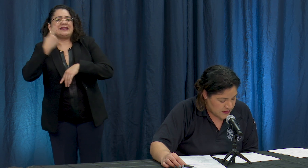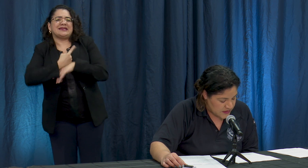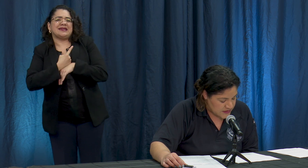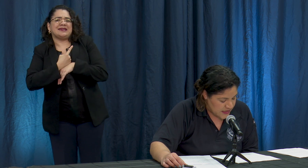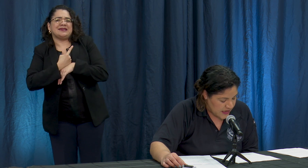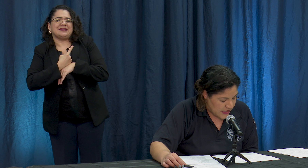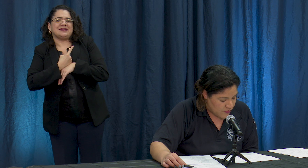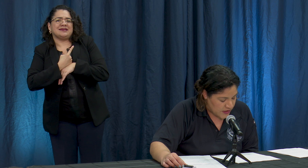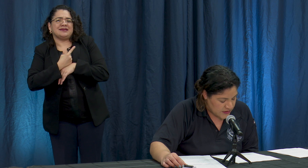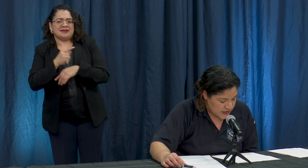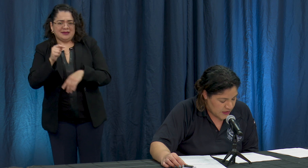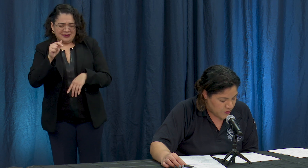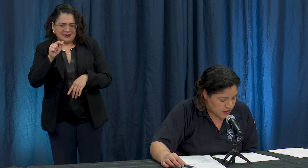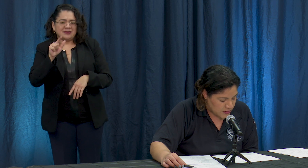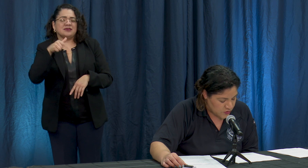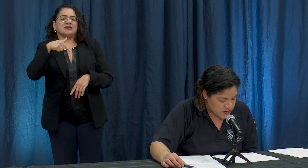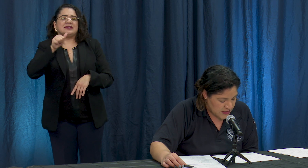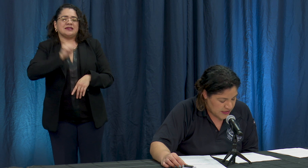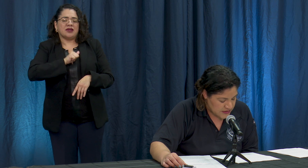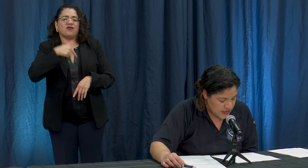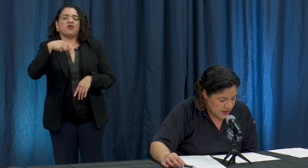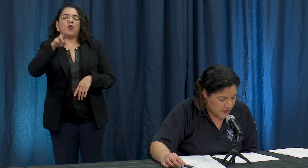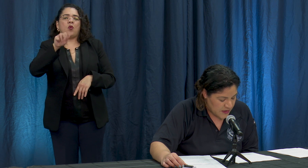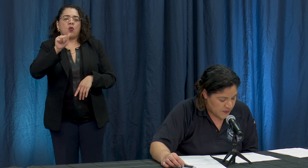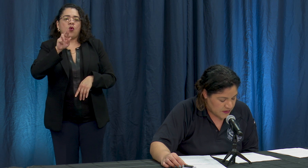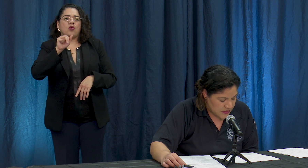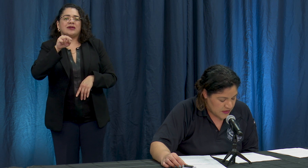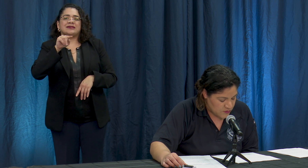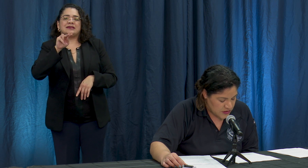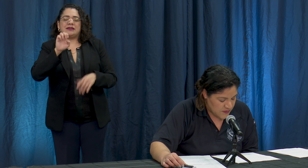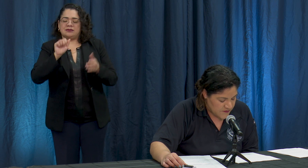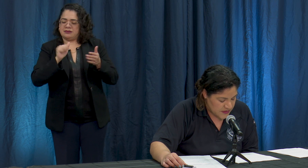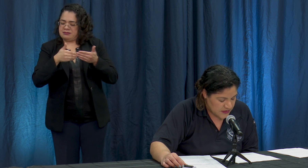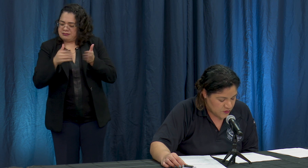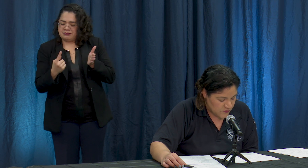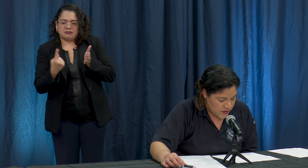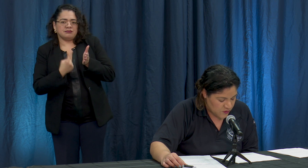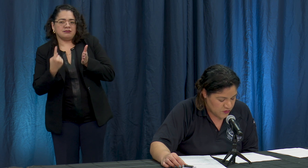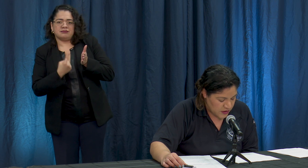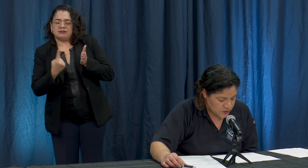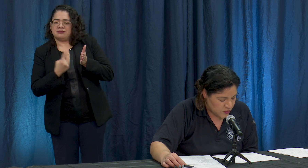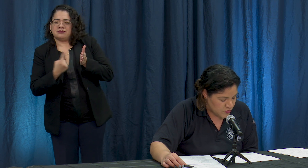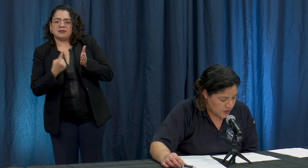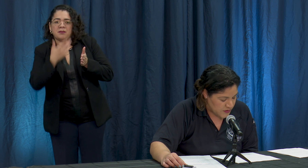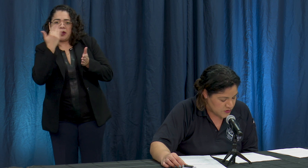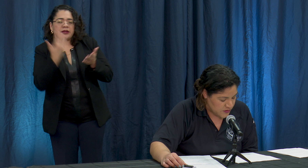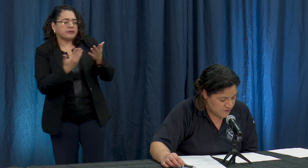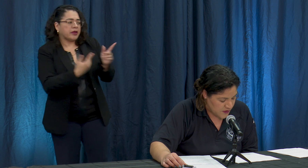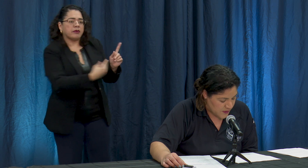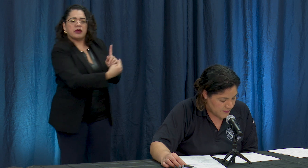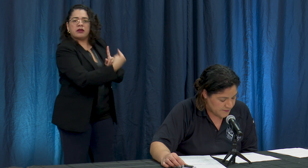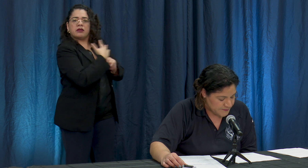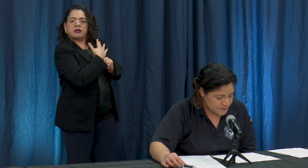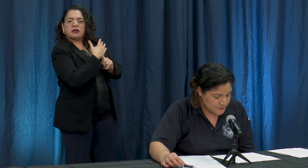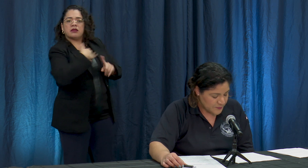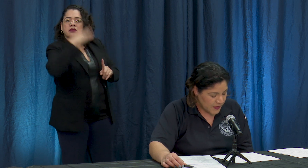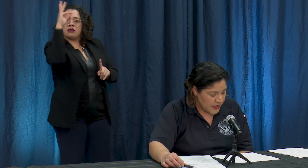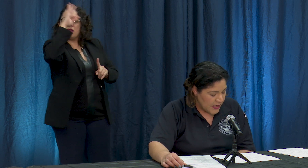deben someterse a cuarentena por 14 días para partir de última vez que tuvieron contacto con una persona